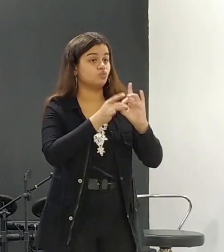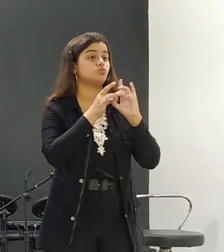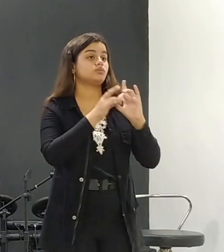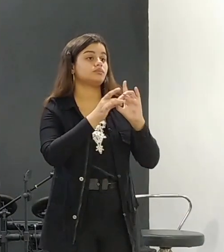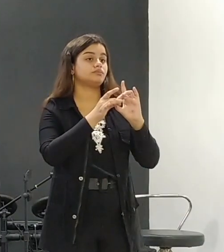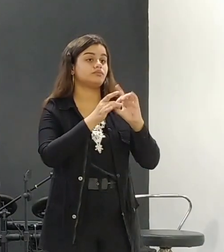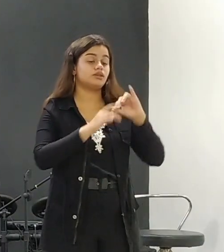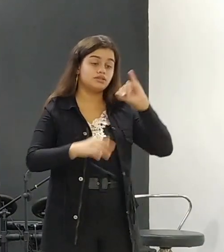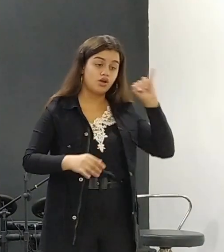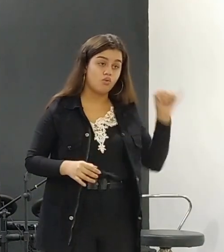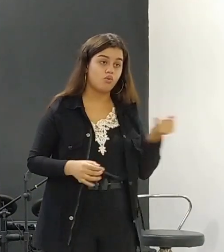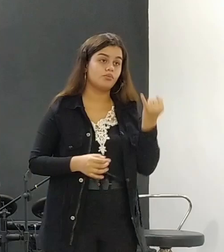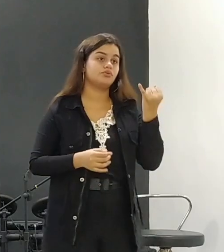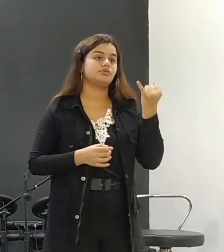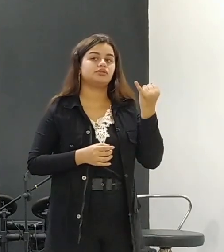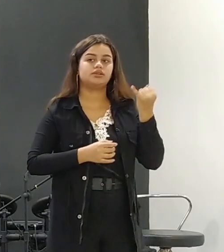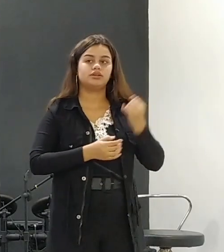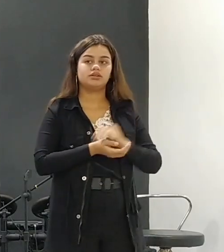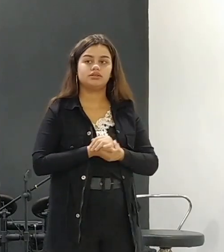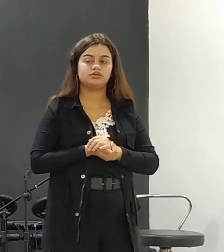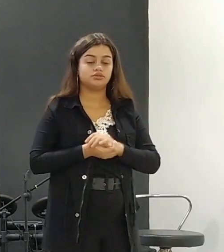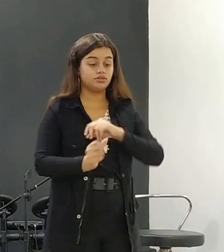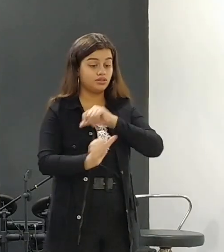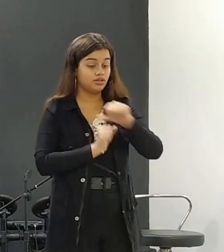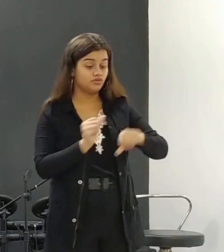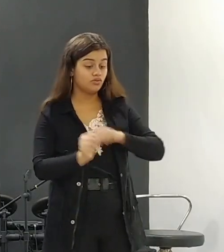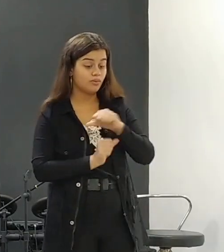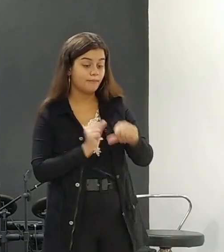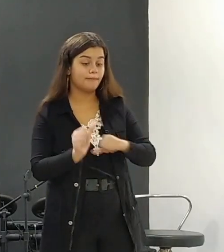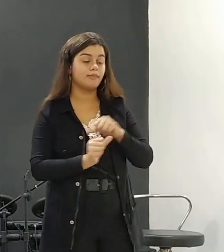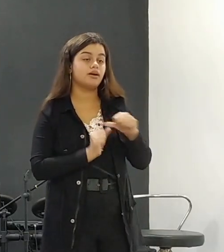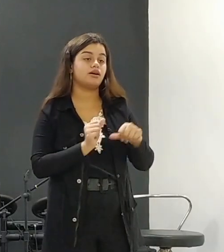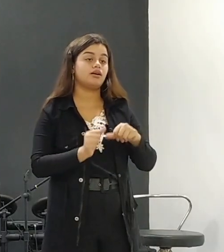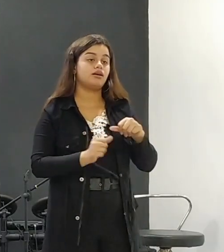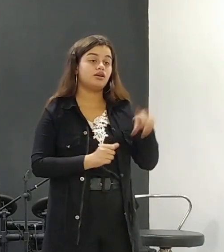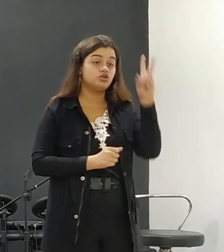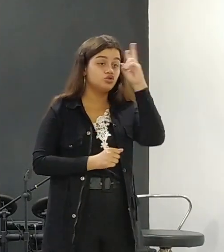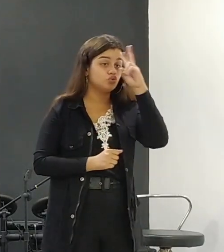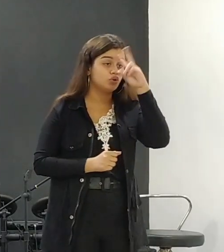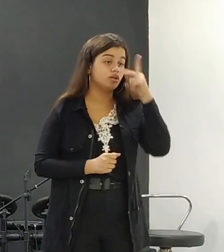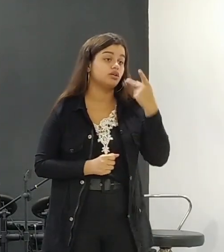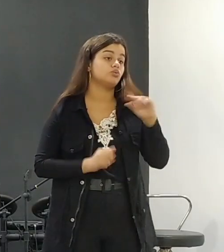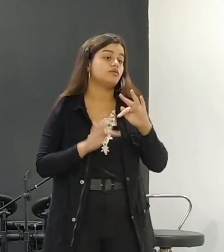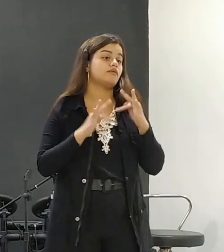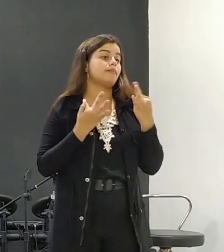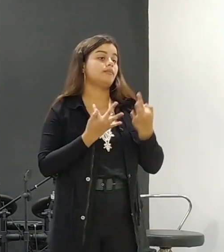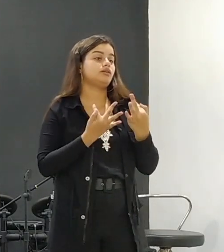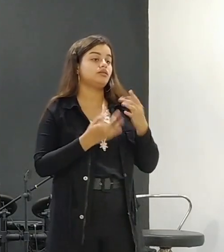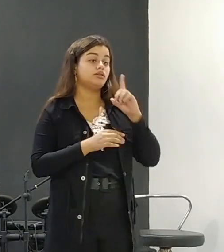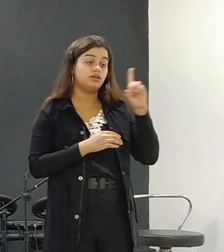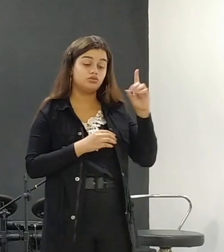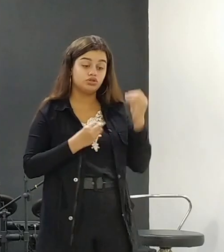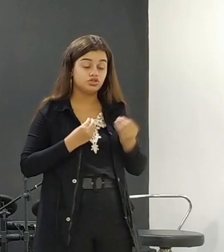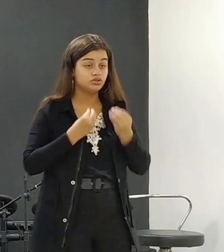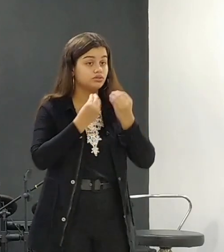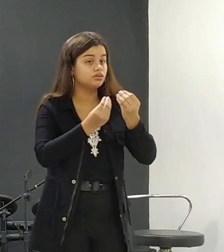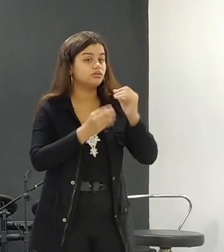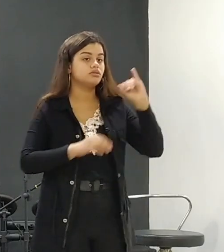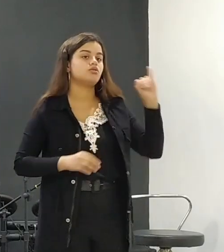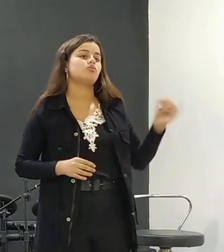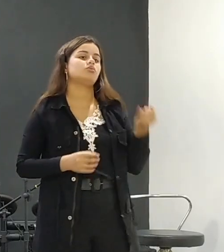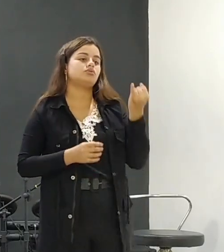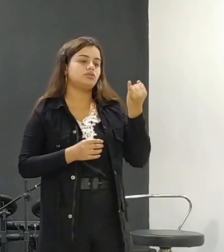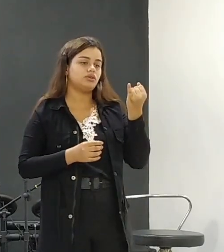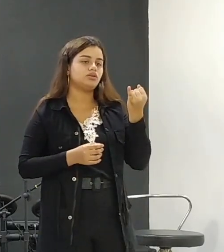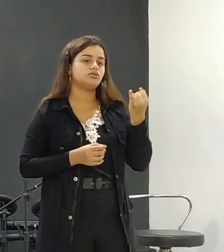agarra nessa oportunidade de mudar a história da sua família. Deus está te dando essa oportunidade, aleluia, e